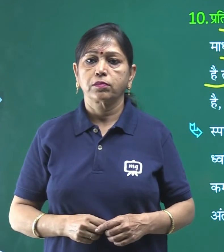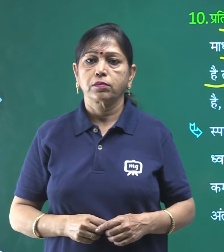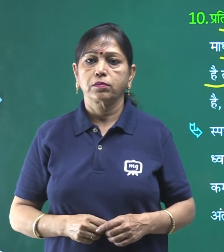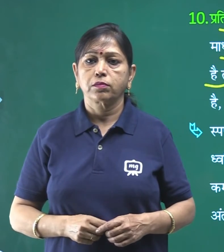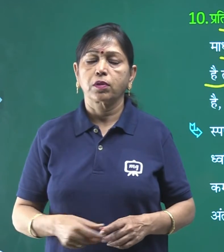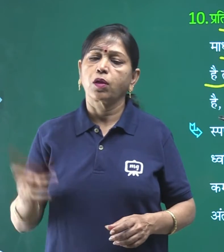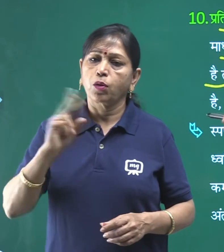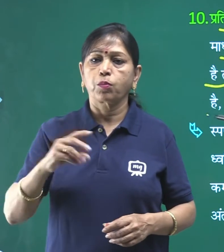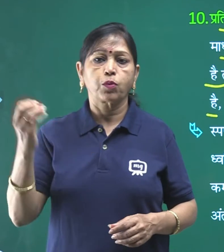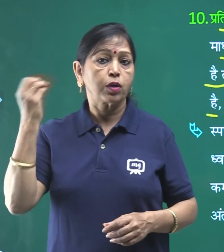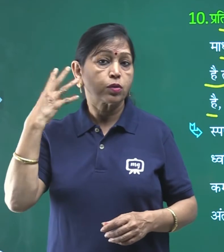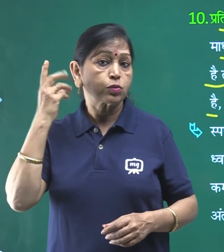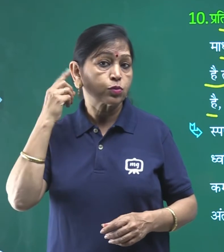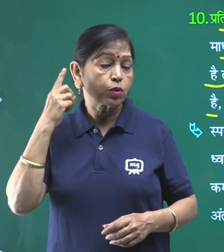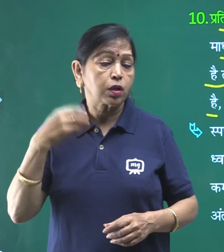पुनः सुनाई देती है